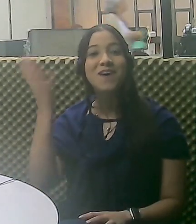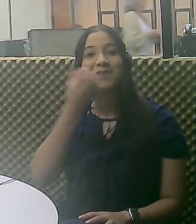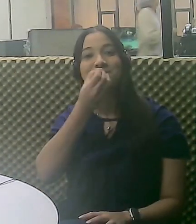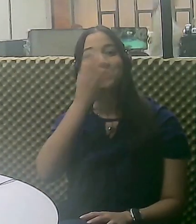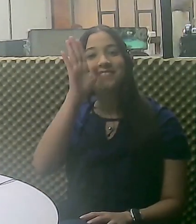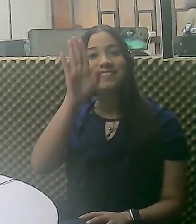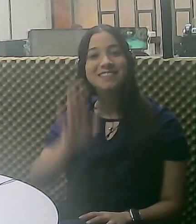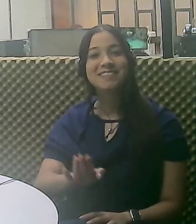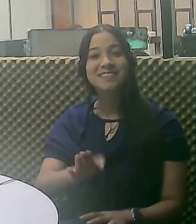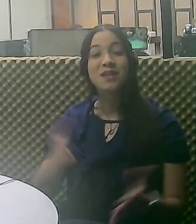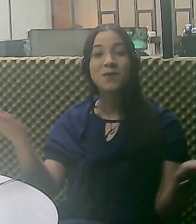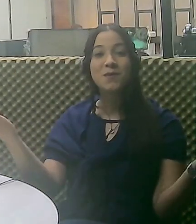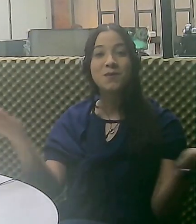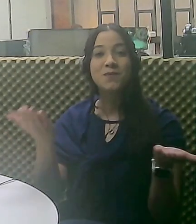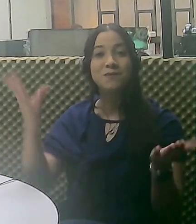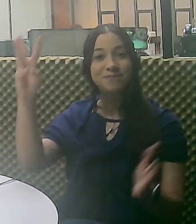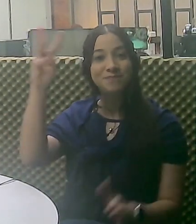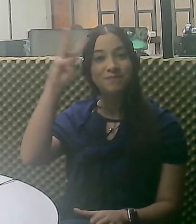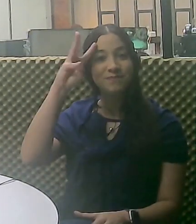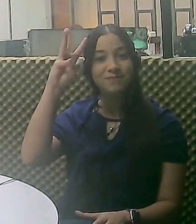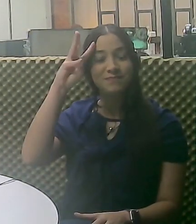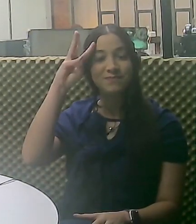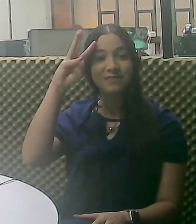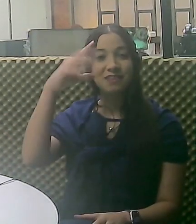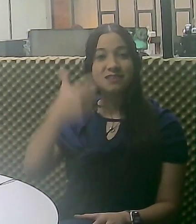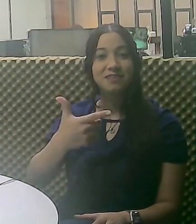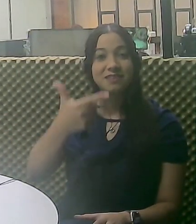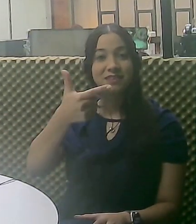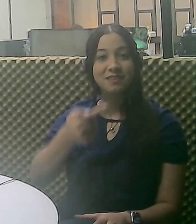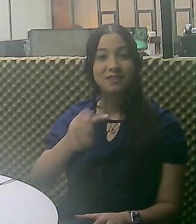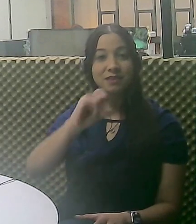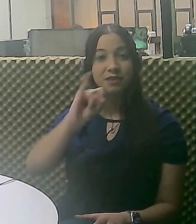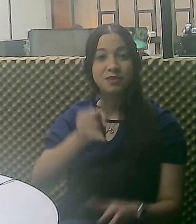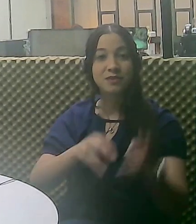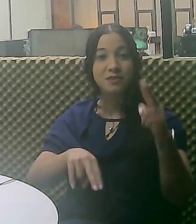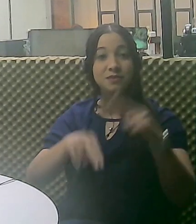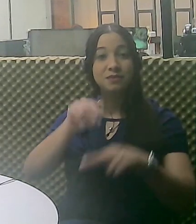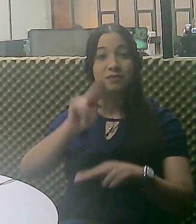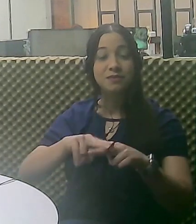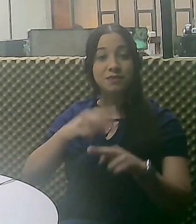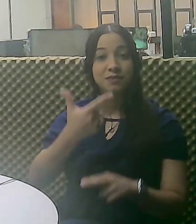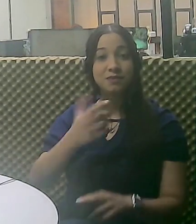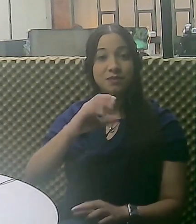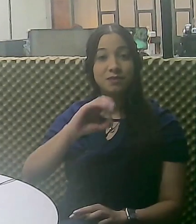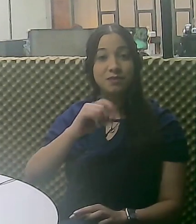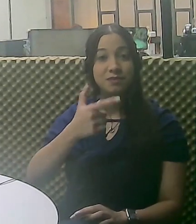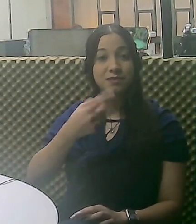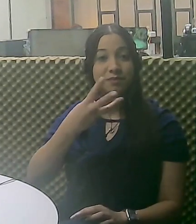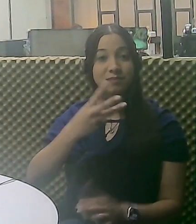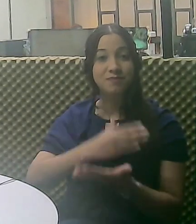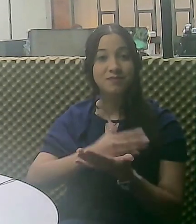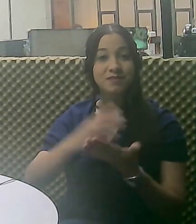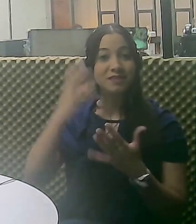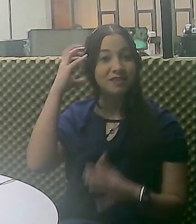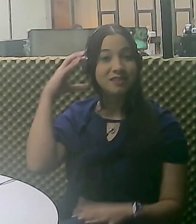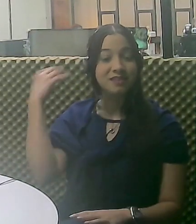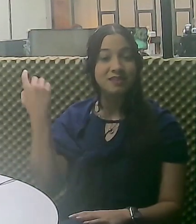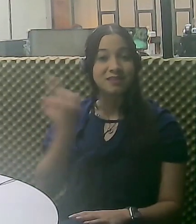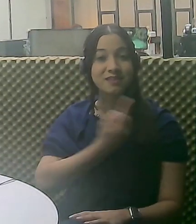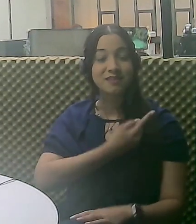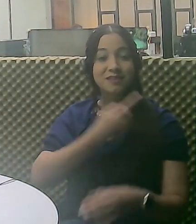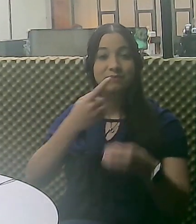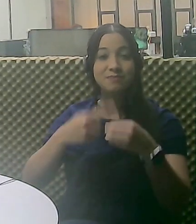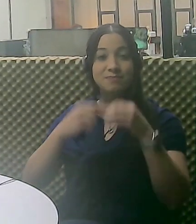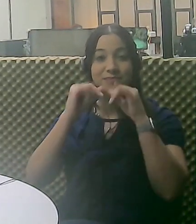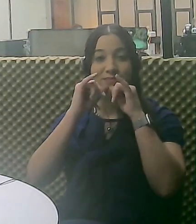Olá, boa tarde. Hoje é terça-feira, dia 27 de junho de 2023. Está no ar a rádio Nossa